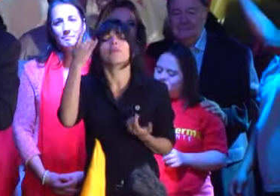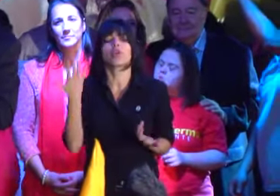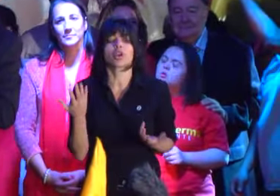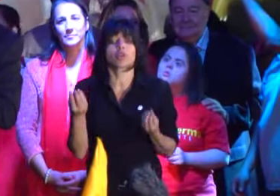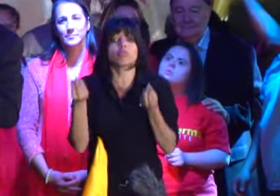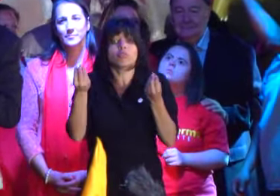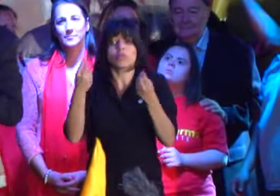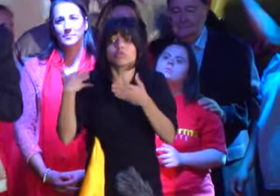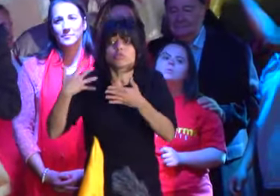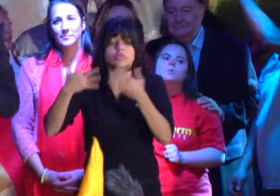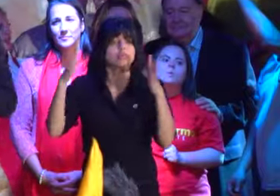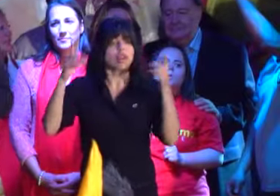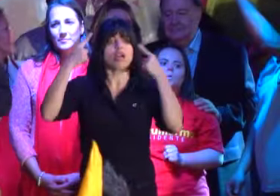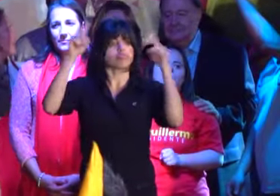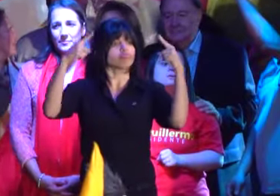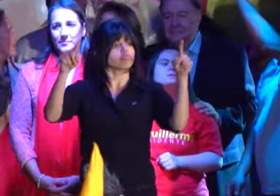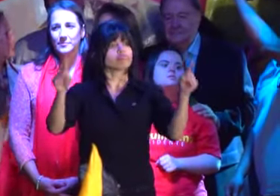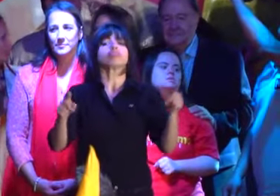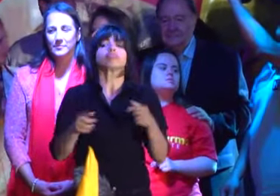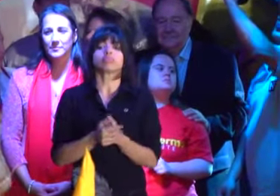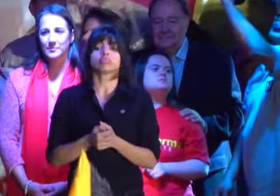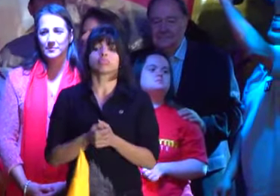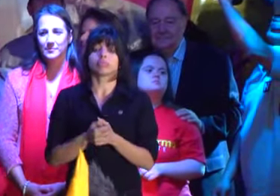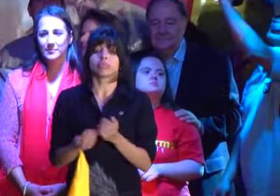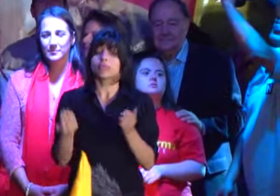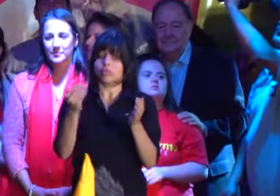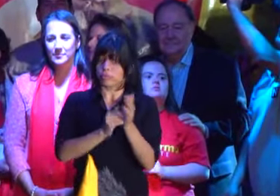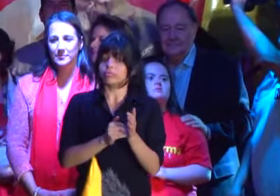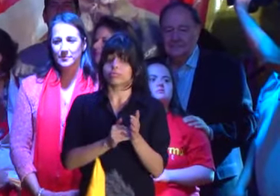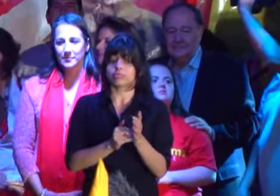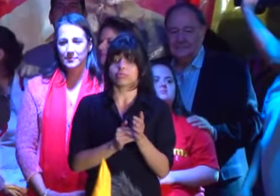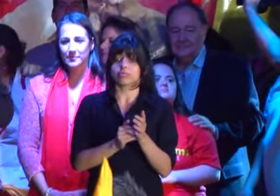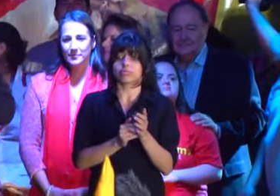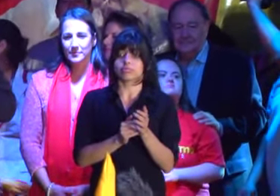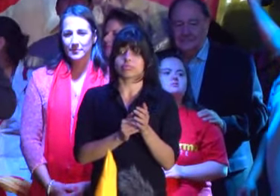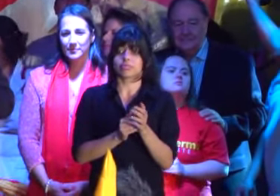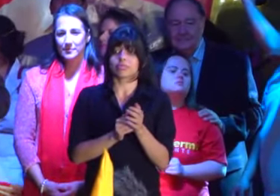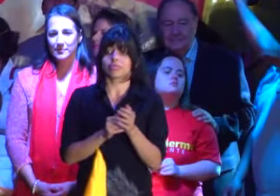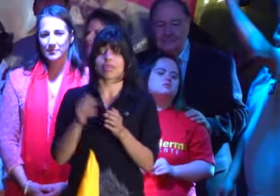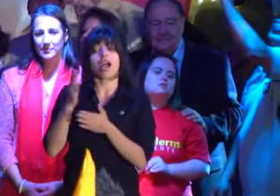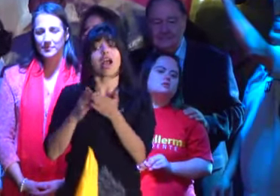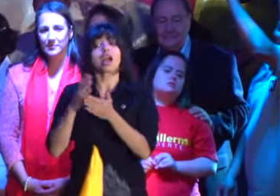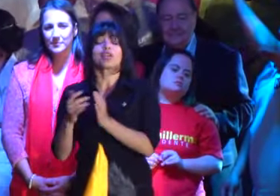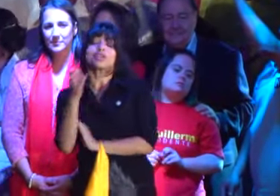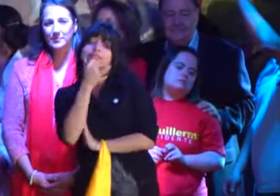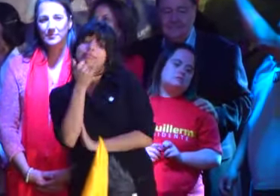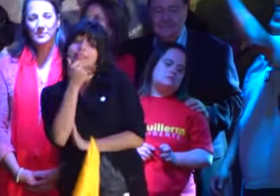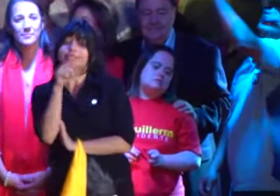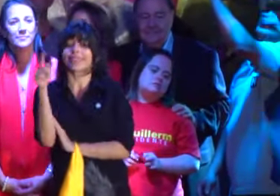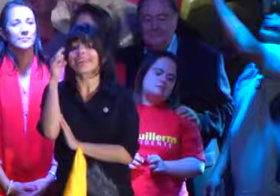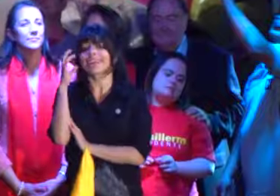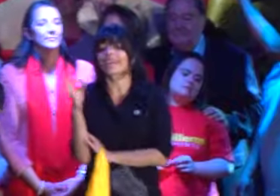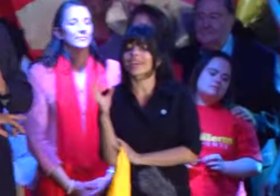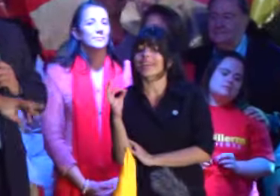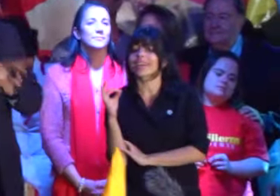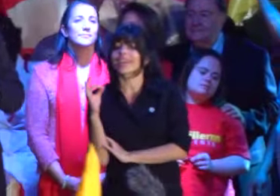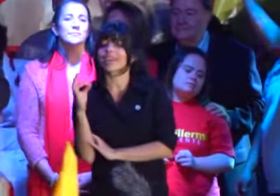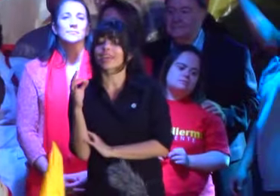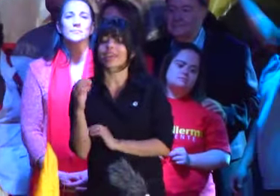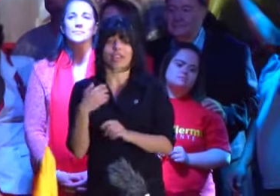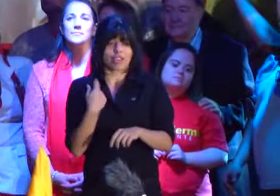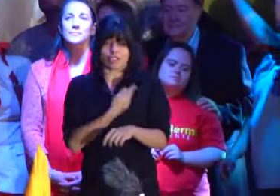mucho se ha logrado. Una vez más, se equivocaron algunos que pensaron que